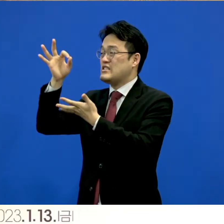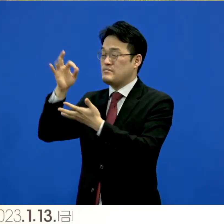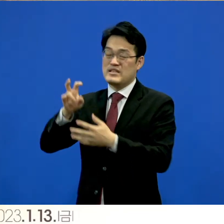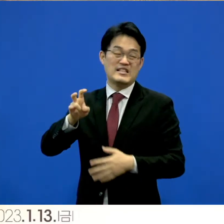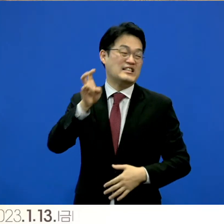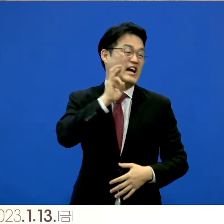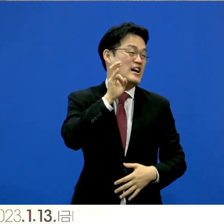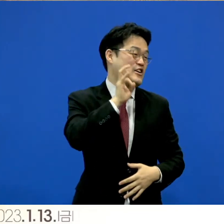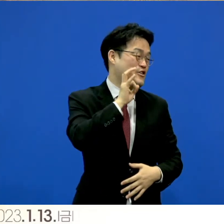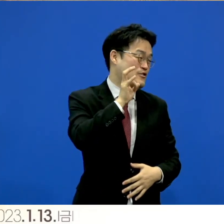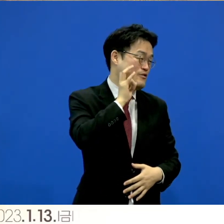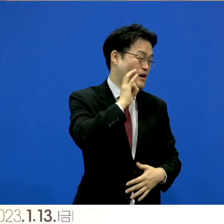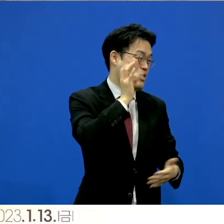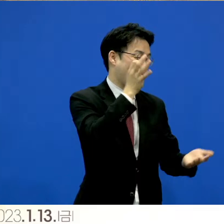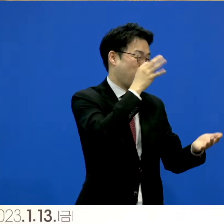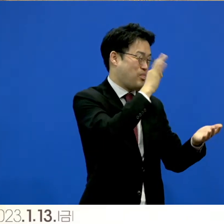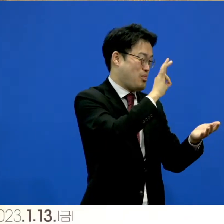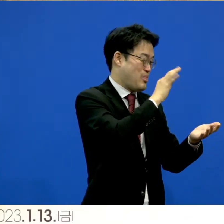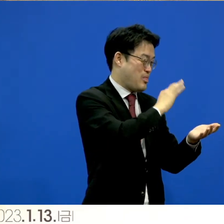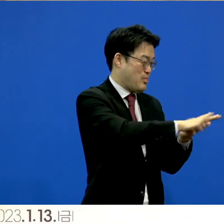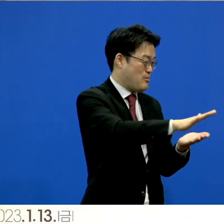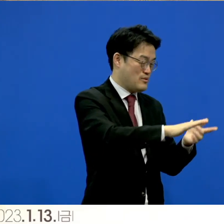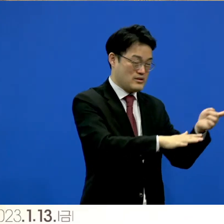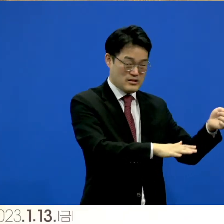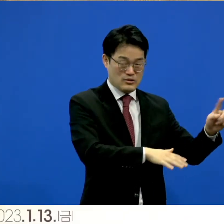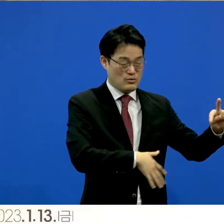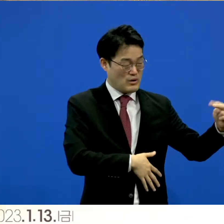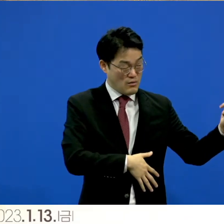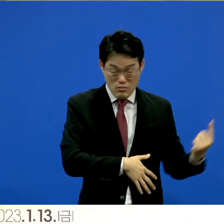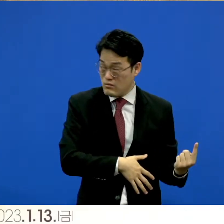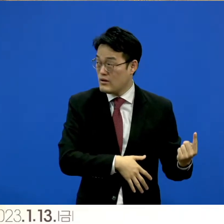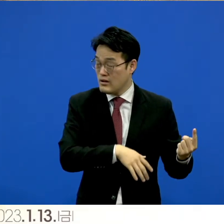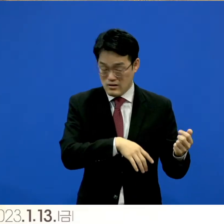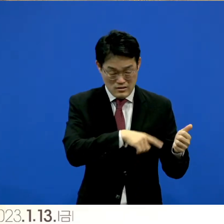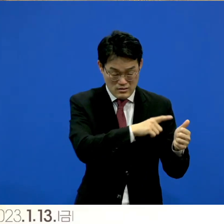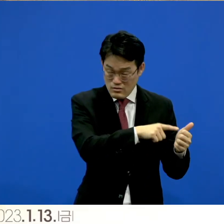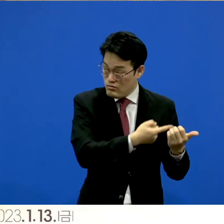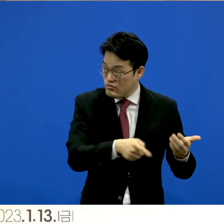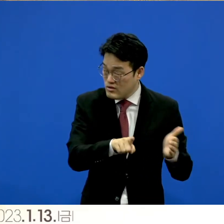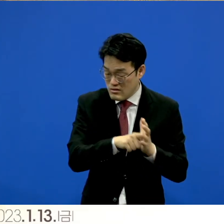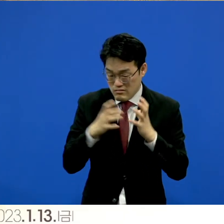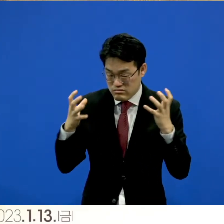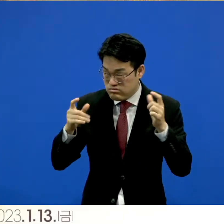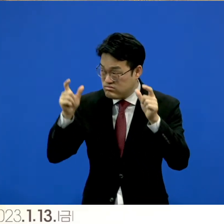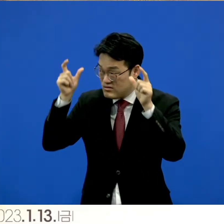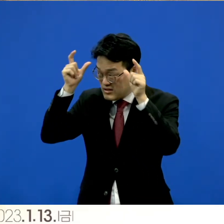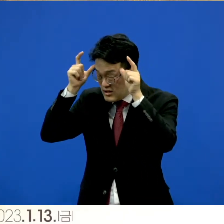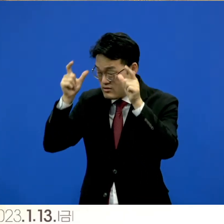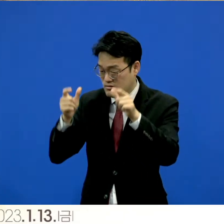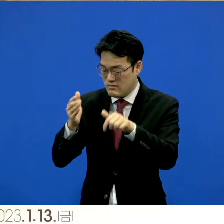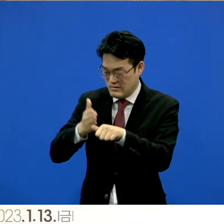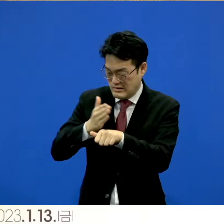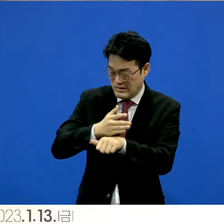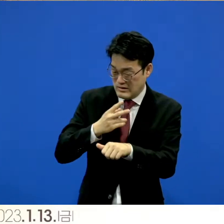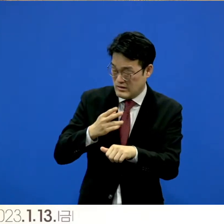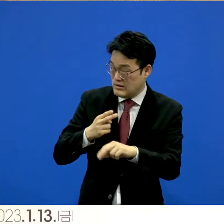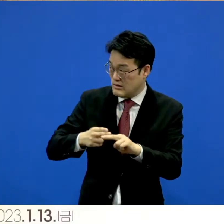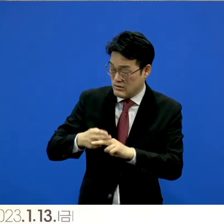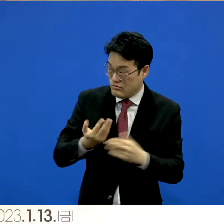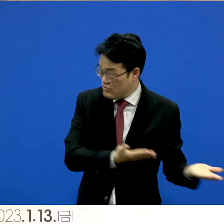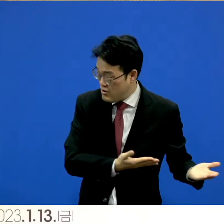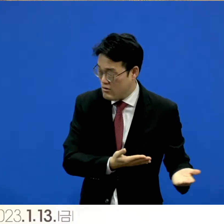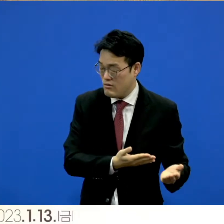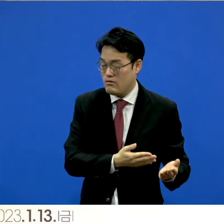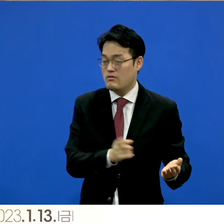돌아오매 이를 위하여 살찐 송아지를 잡으셨나이다. 자, 이 큰 첫째 아들의 표현이 동생에